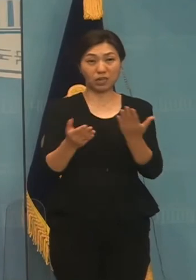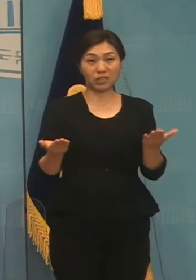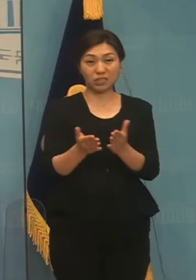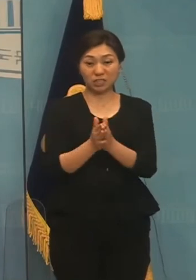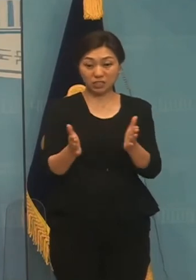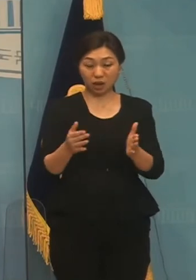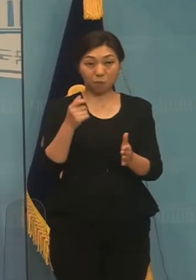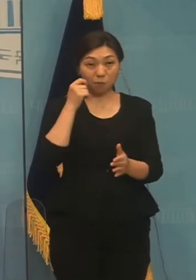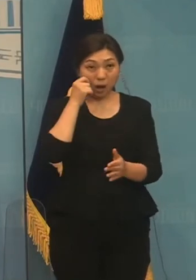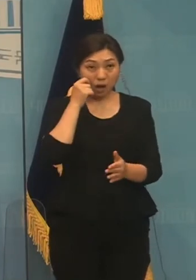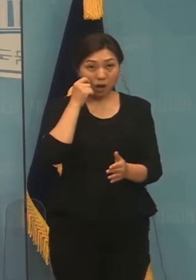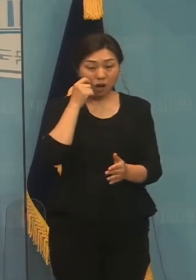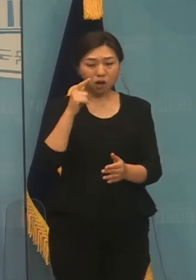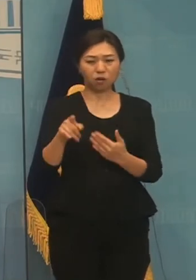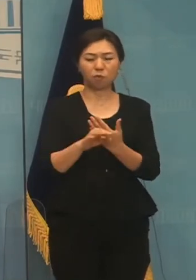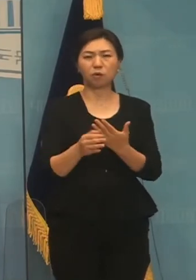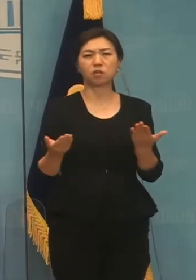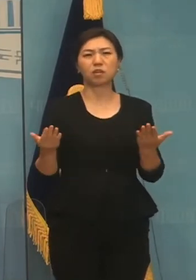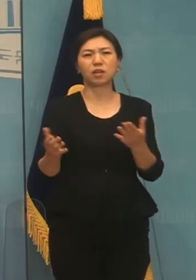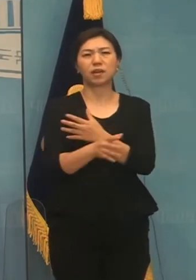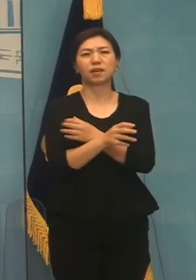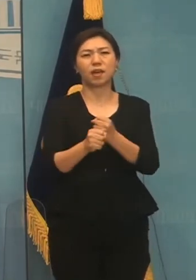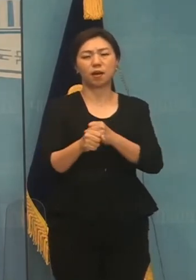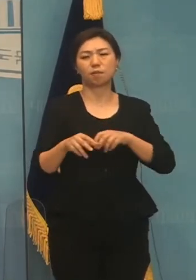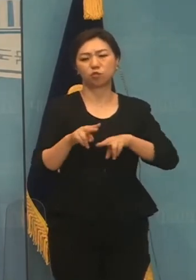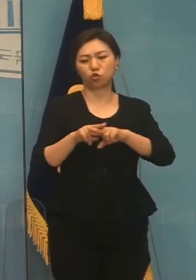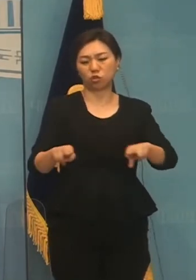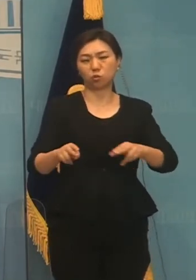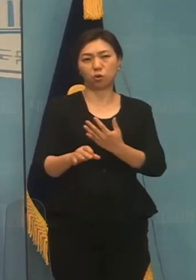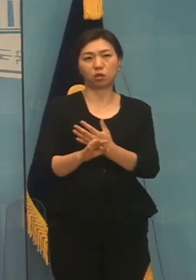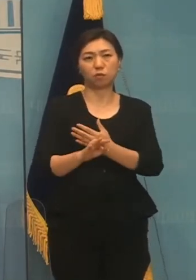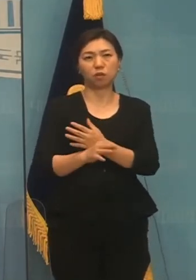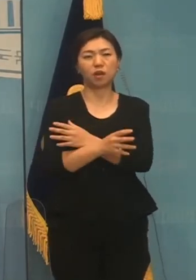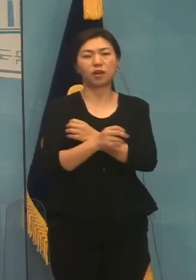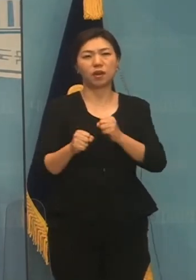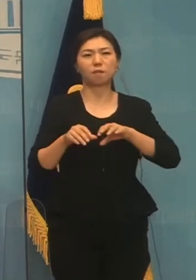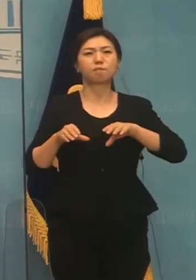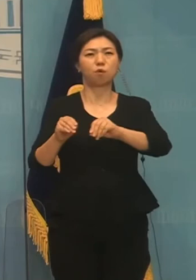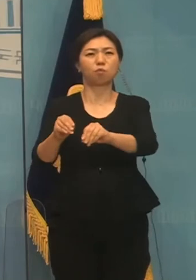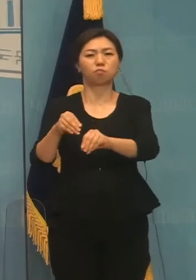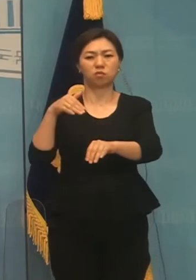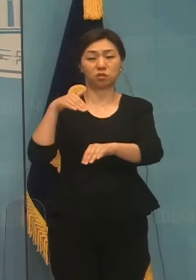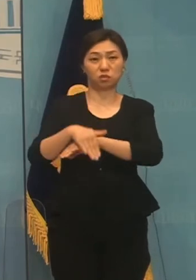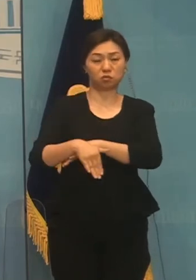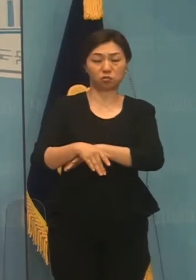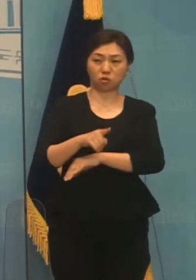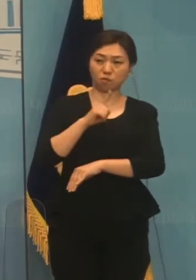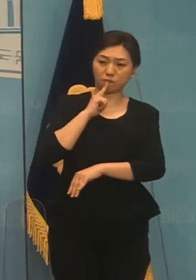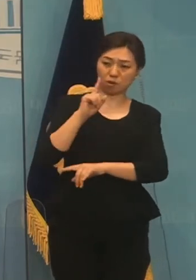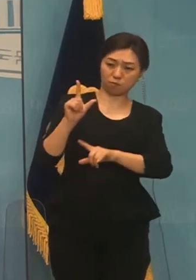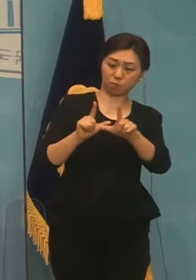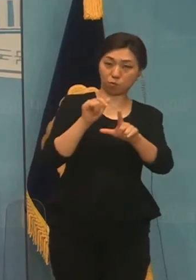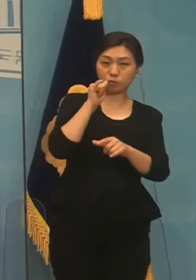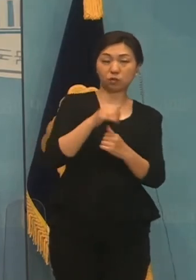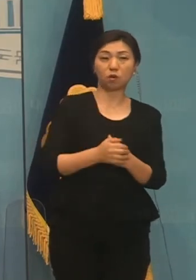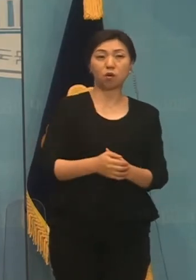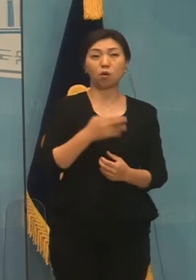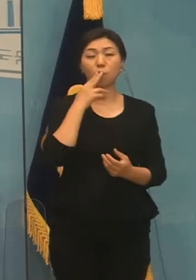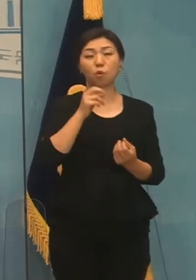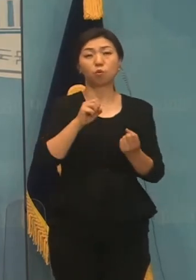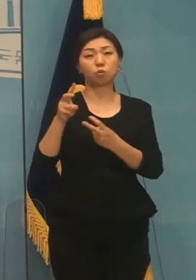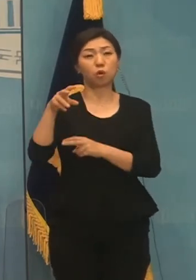해지를 하거나 정지하겠다고 택배 노동자들을 상대로 그름장을 놨습니다. 또 오늘